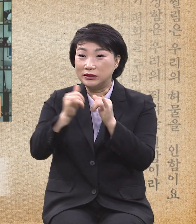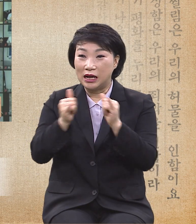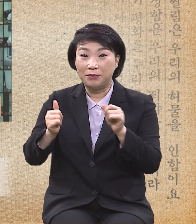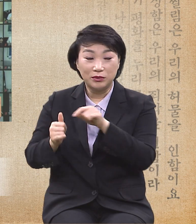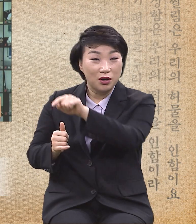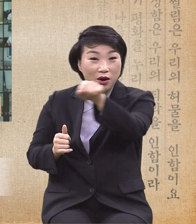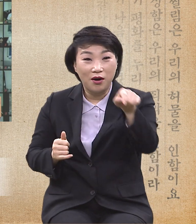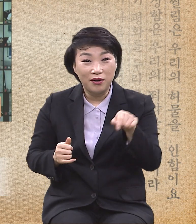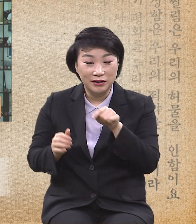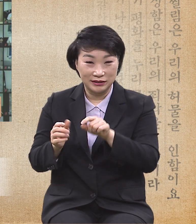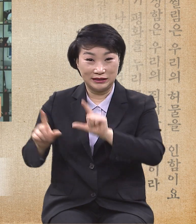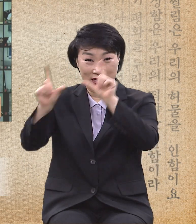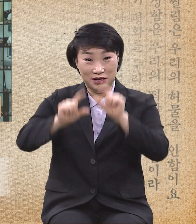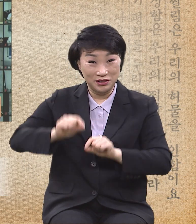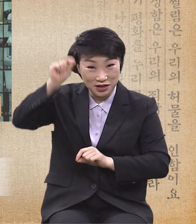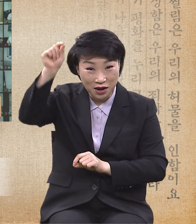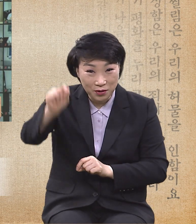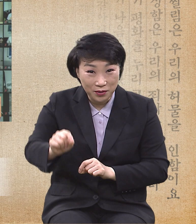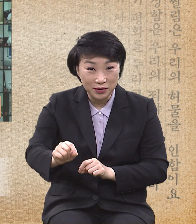자는 영원히 살리라.